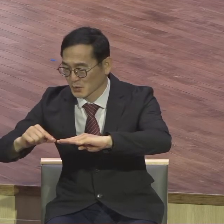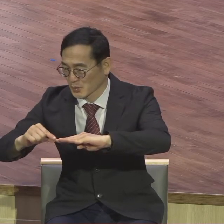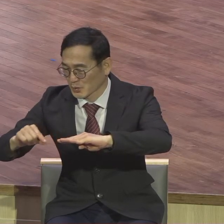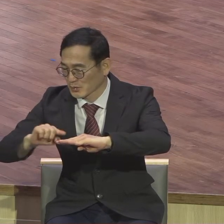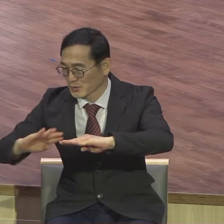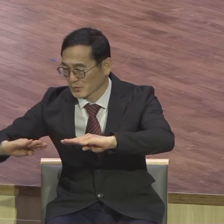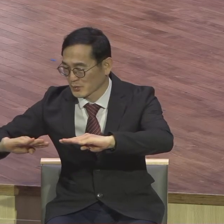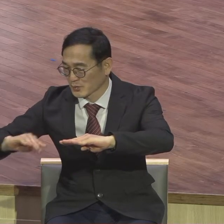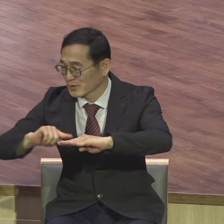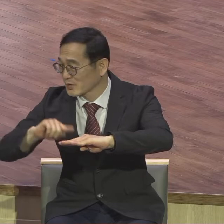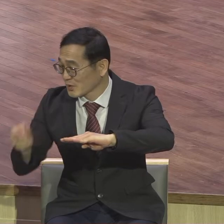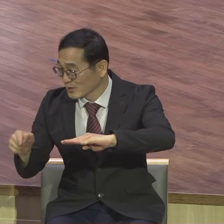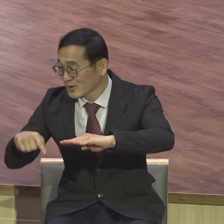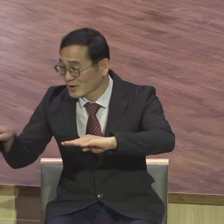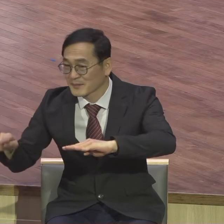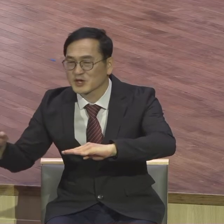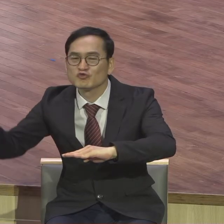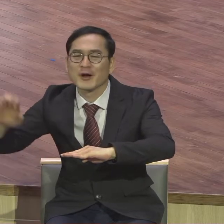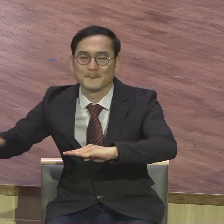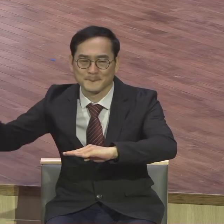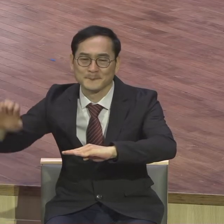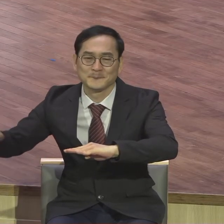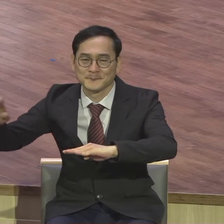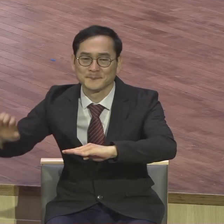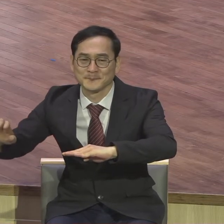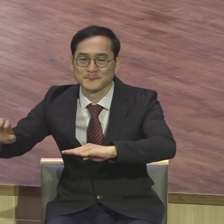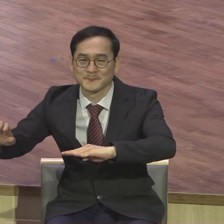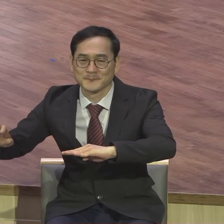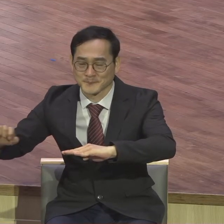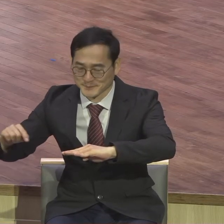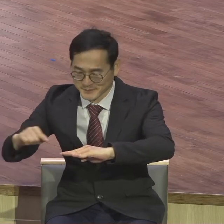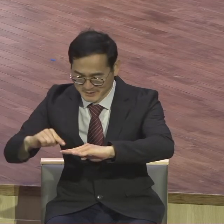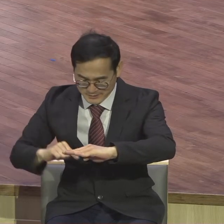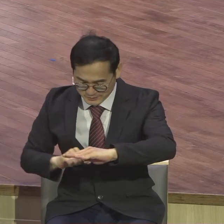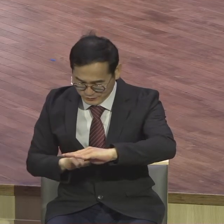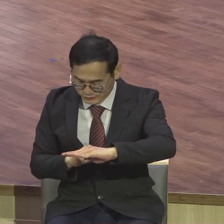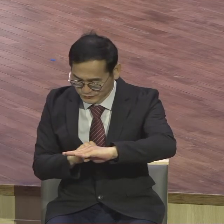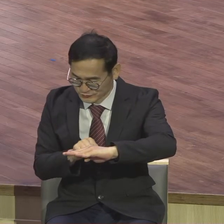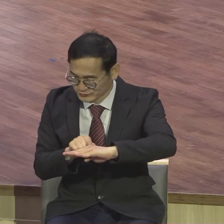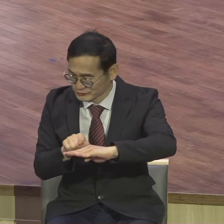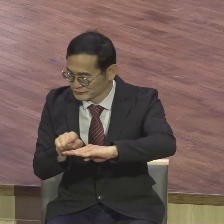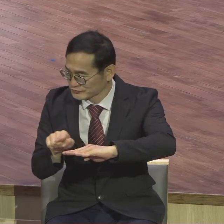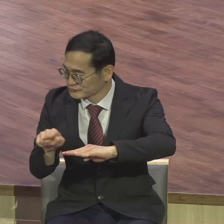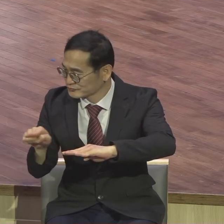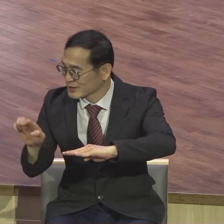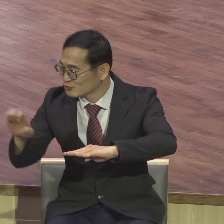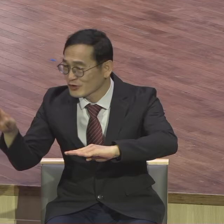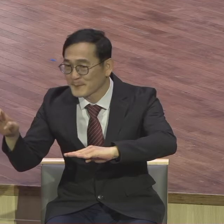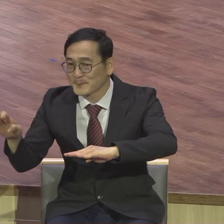건너가면, 그래 바울이 저 예루살렘에서 쭉 올라가면서 그 해변가로 해가지고 저 싹